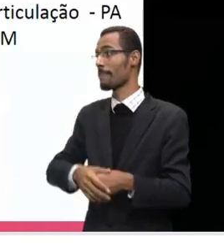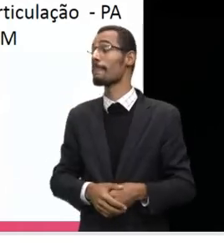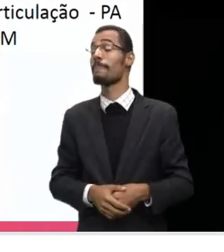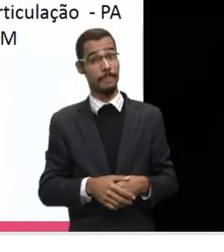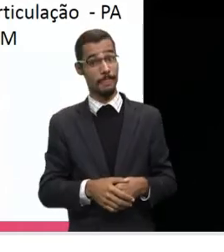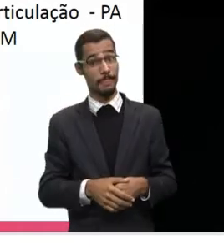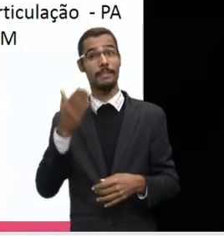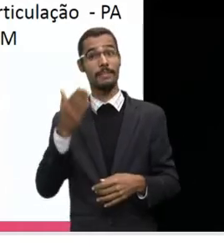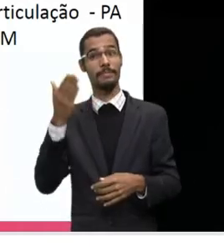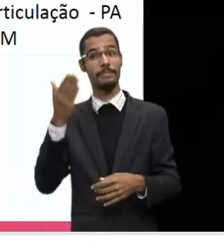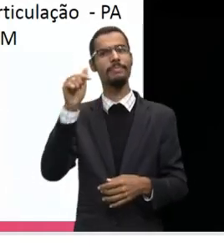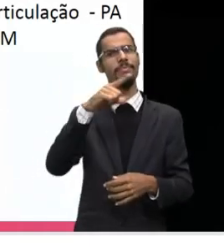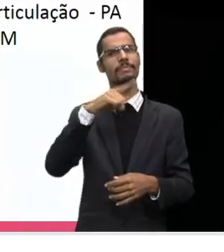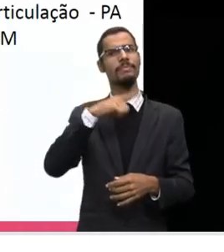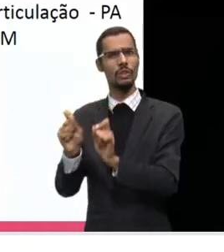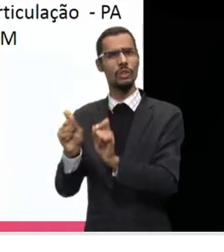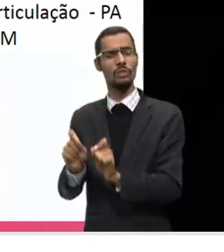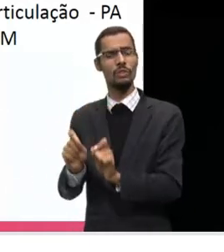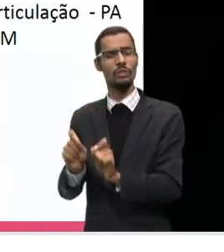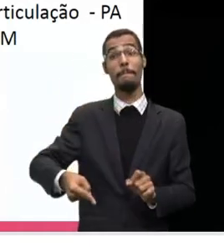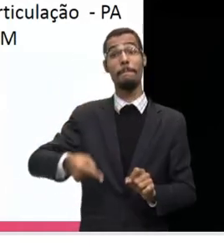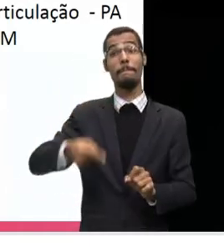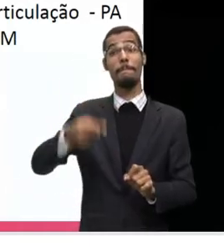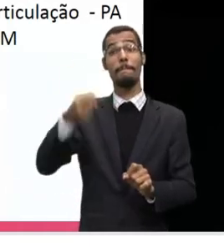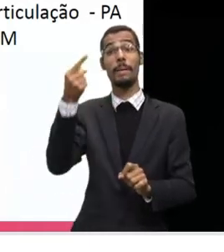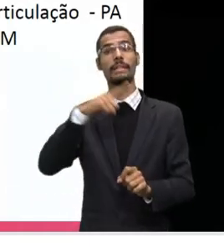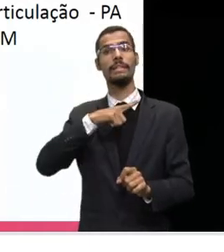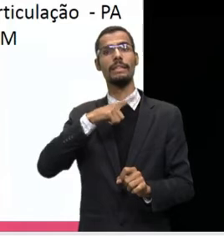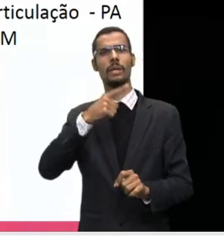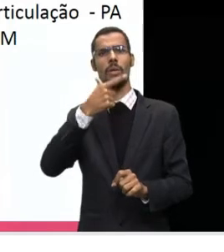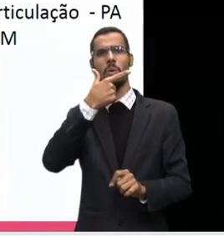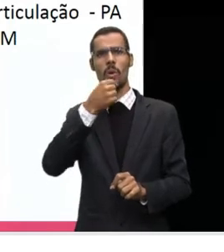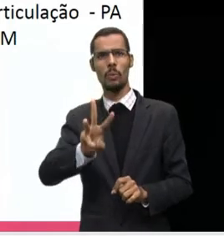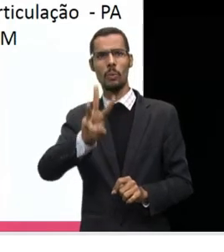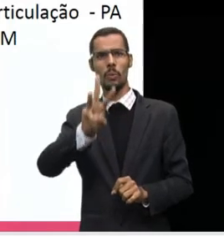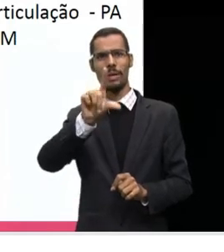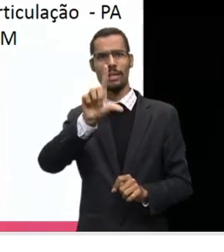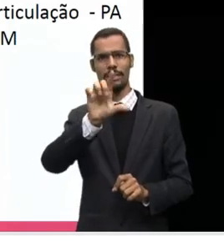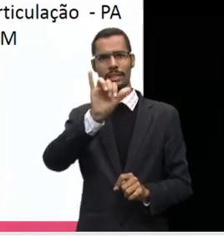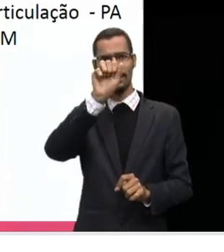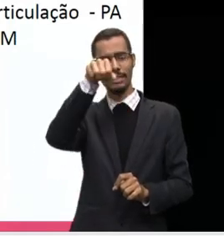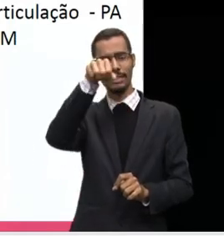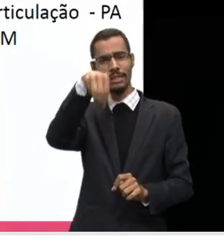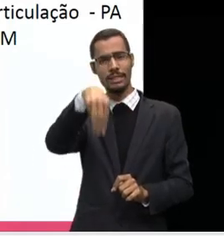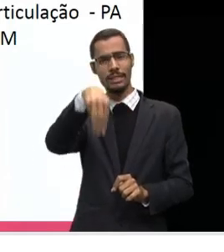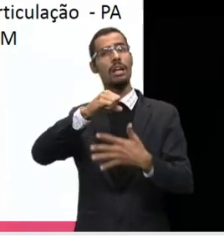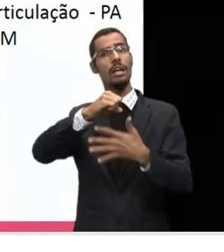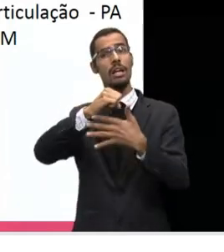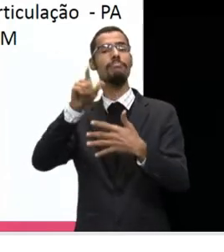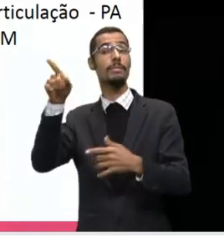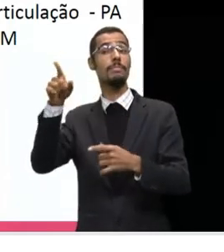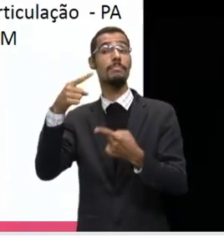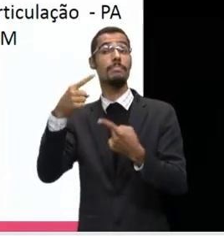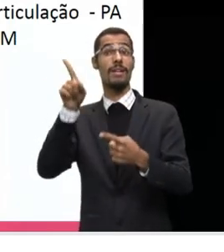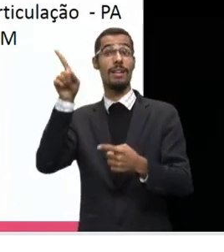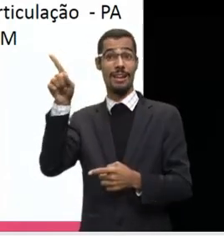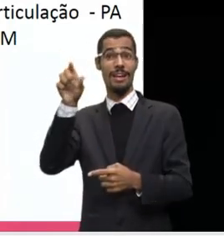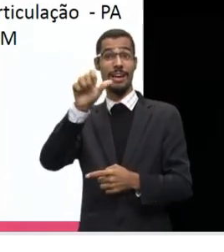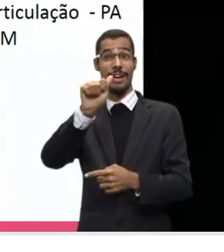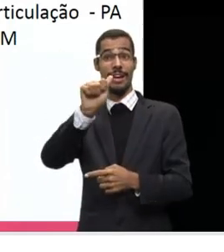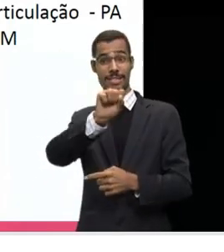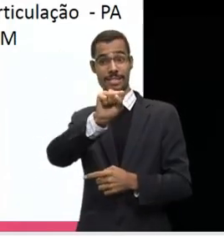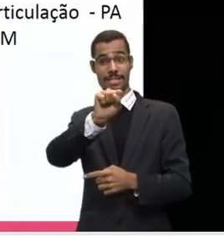Esses estudos realizados primeiramente por Skoll, ele foi analisar a língua de sinais americana, esse